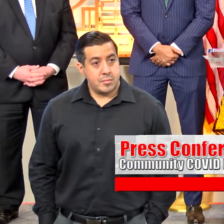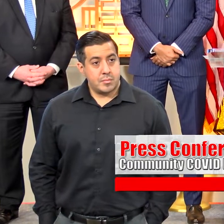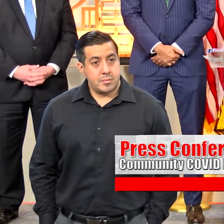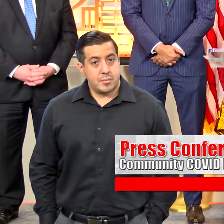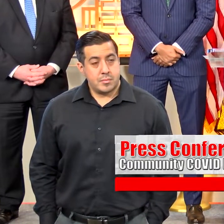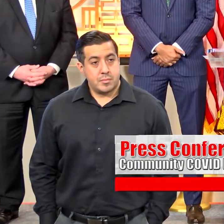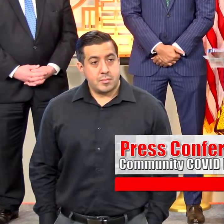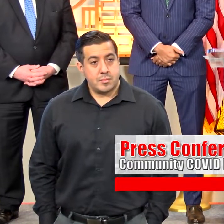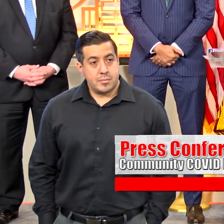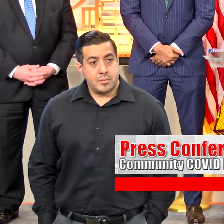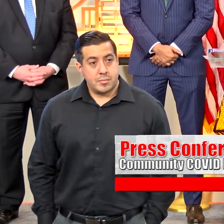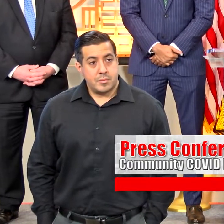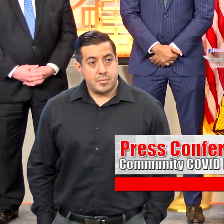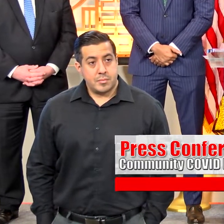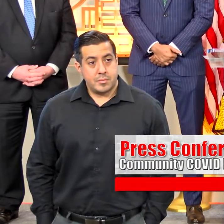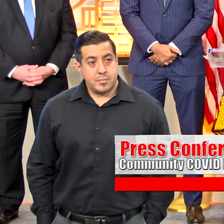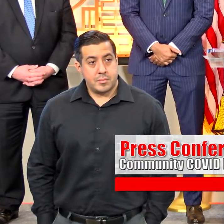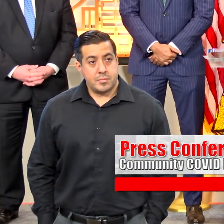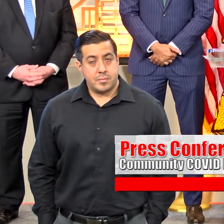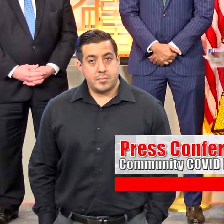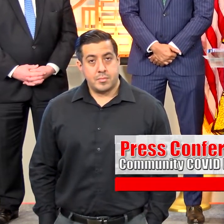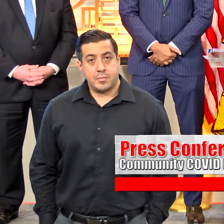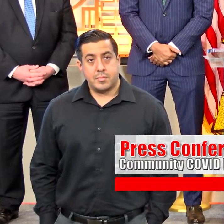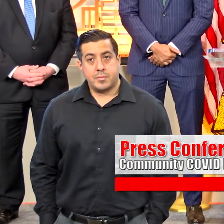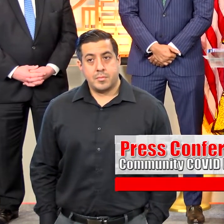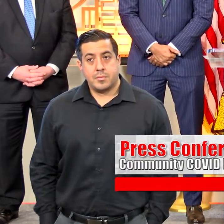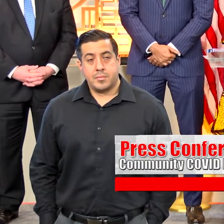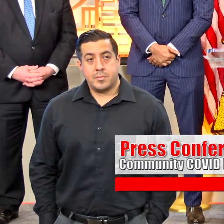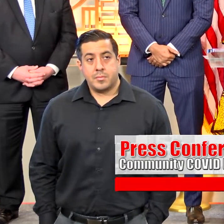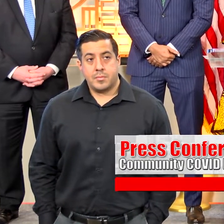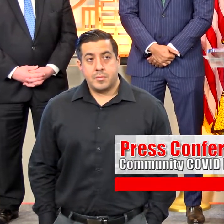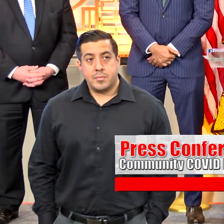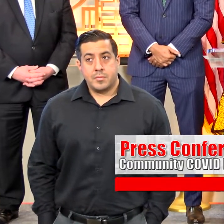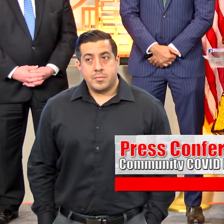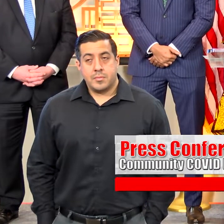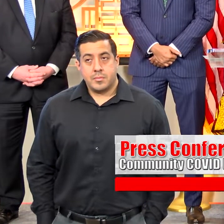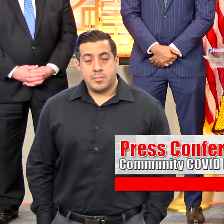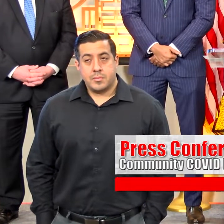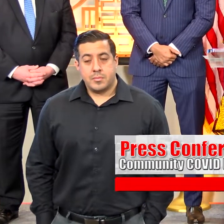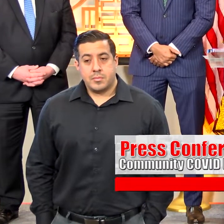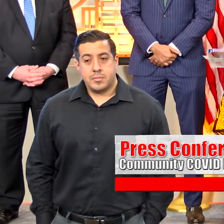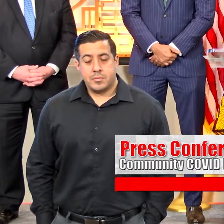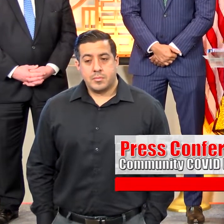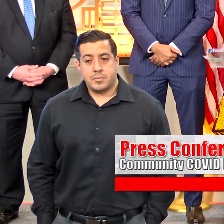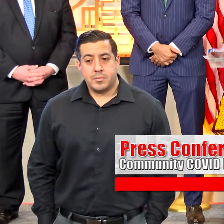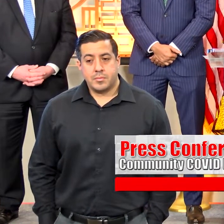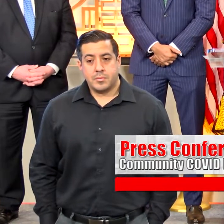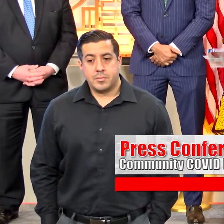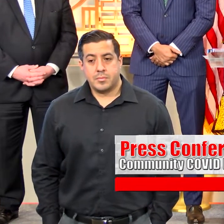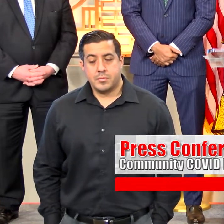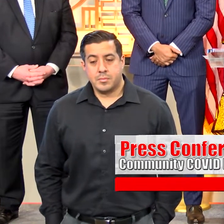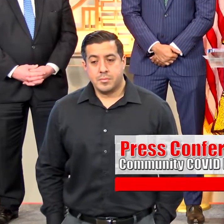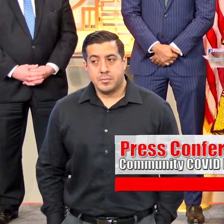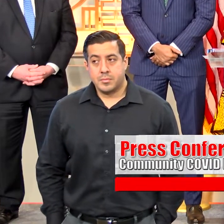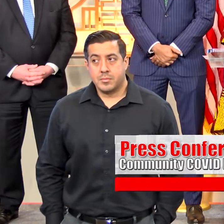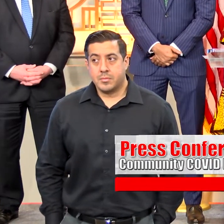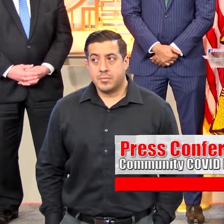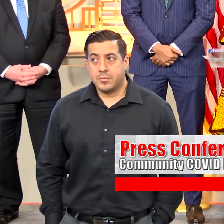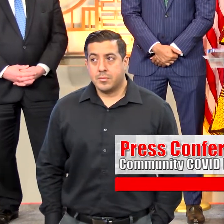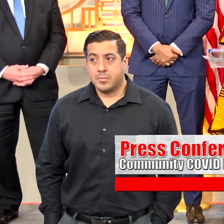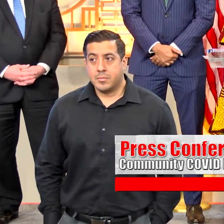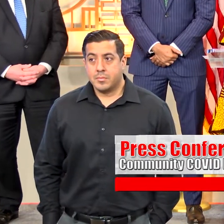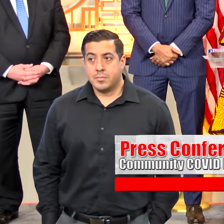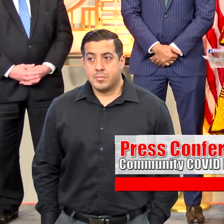el despego de 4 campamentos para personas sin hogar. Y más que nada, hemos podido reducir la falta